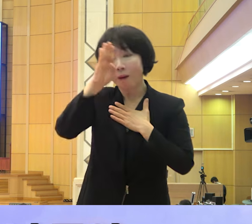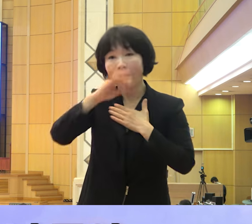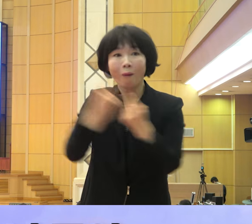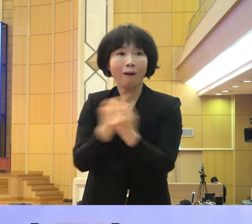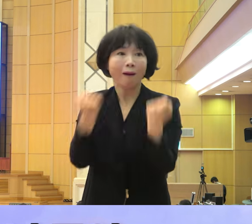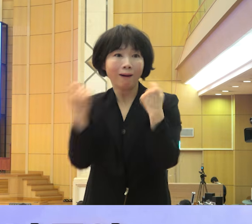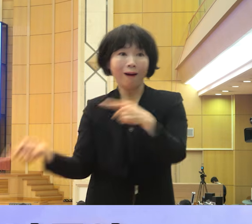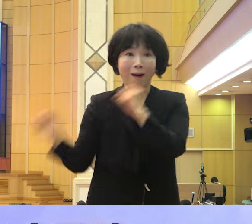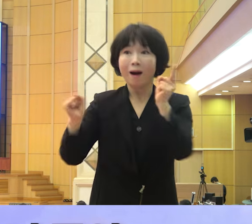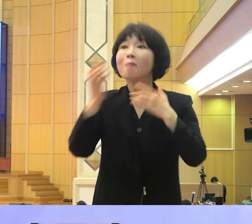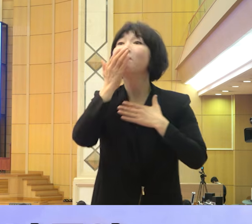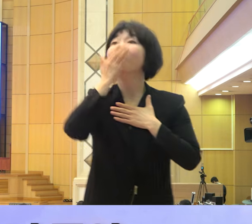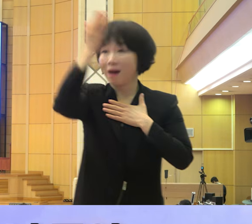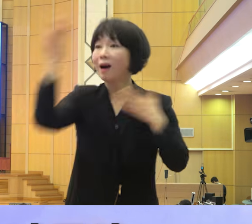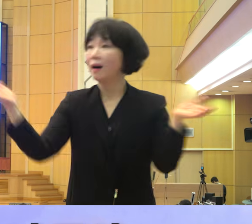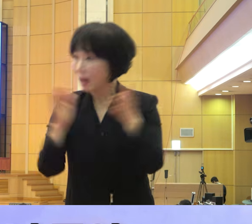고쳐지고,